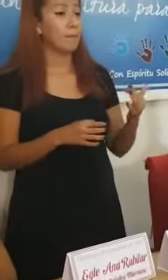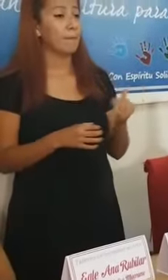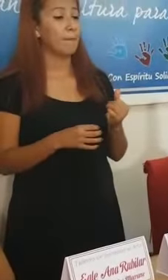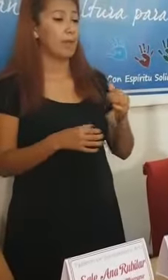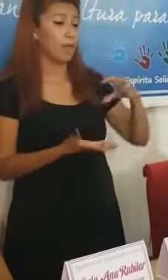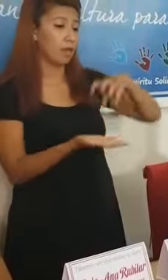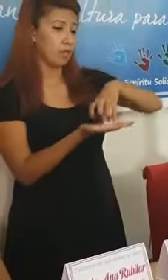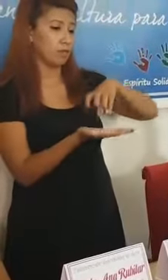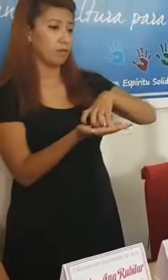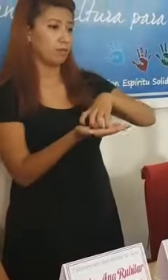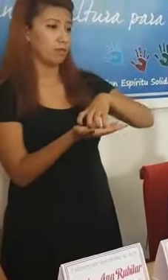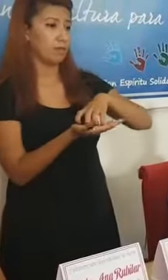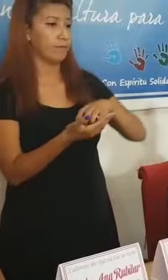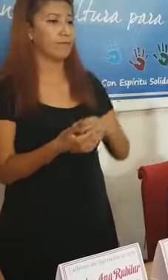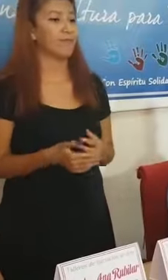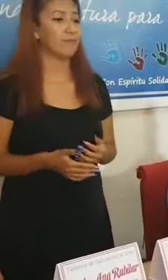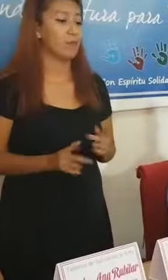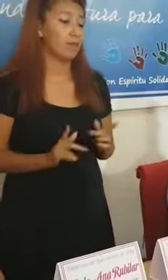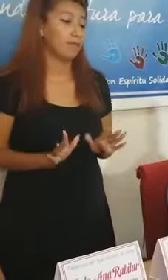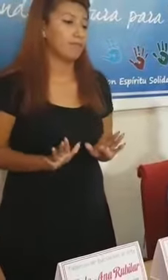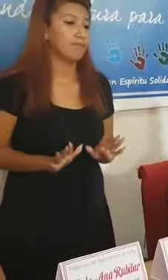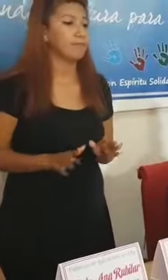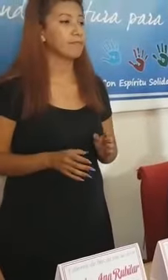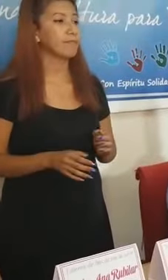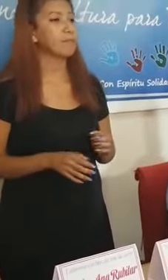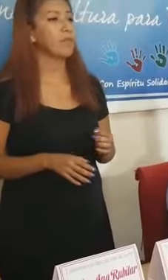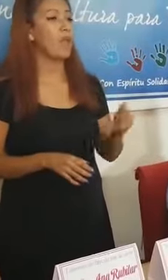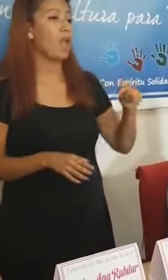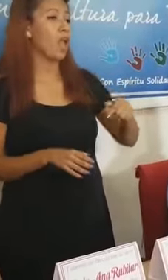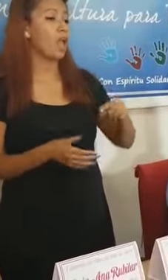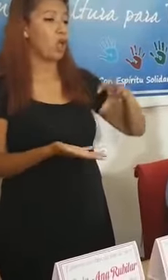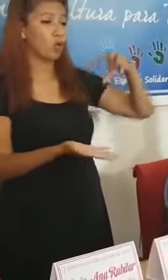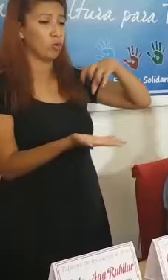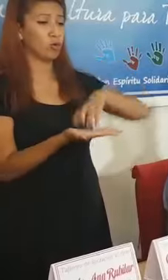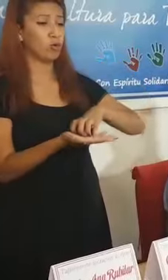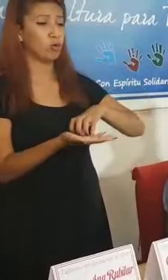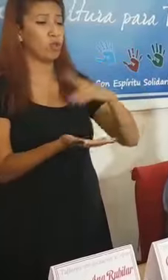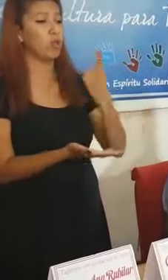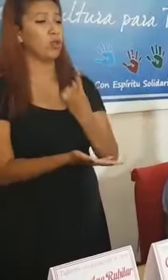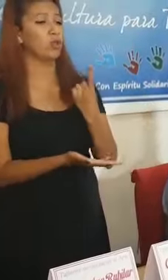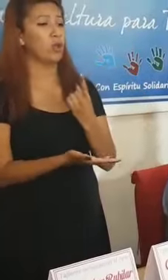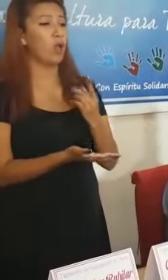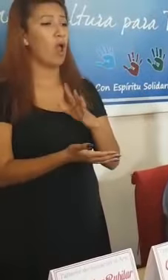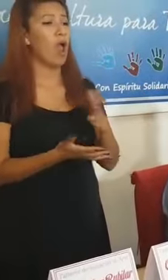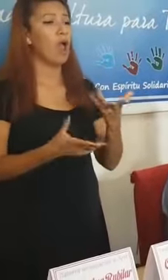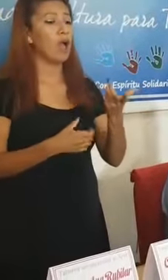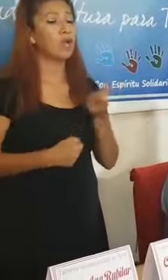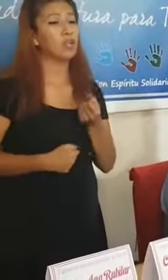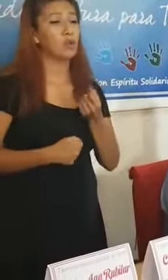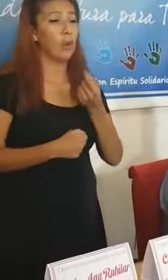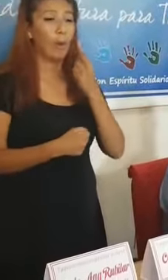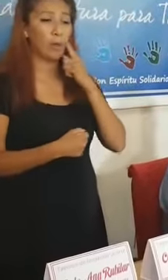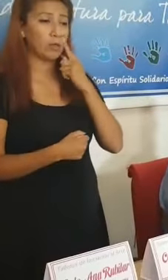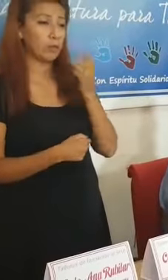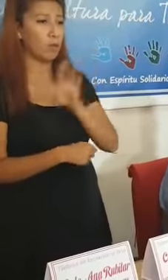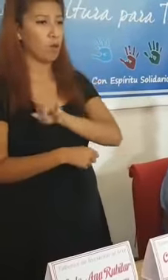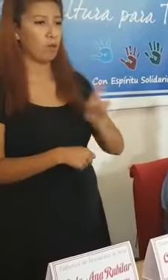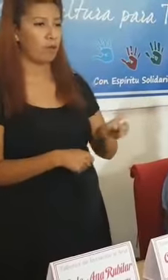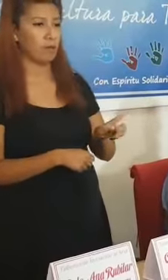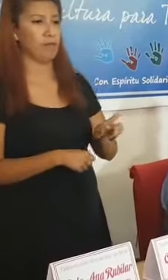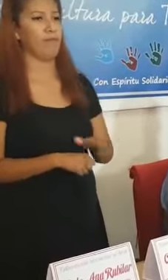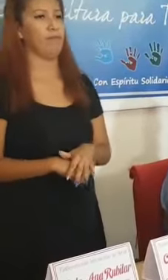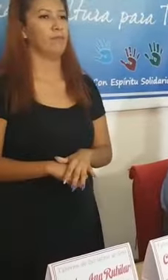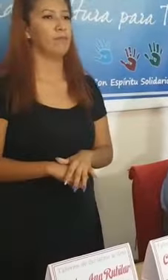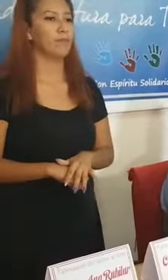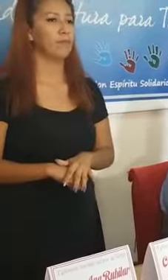para las instalaciones del Dante Bayocco. Así que, reitero, esto es un centro independiente, autónomo, que nos tenemos que afrontar todos los gastos de